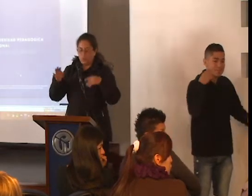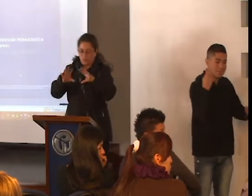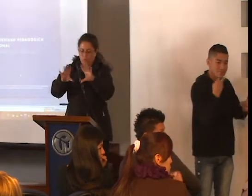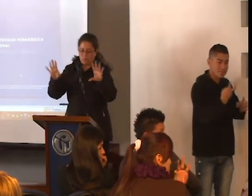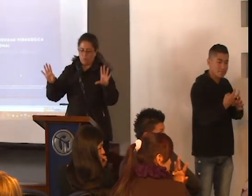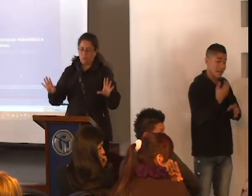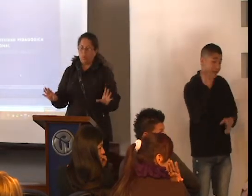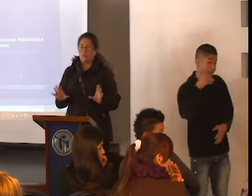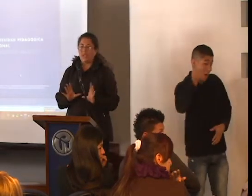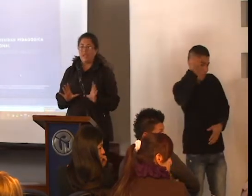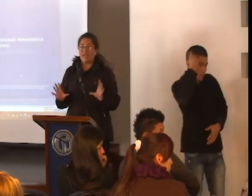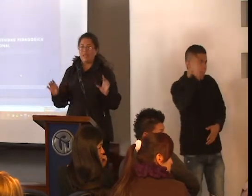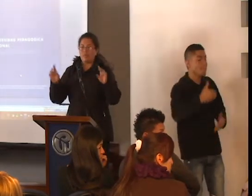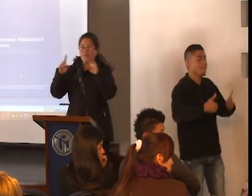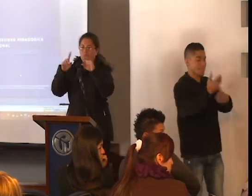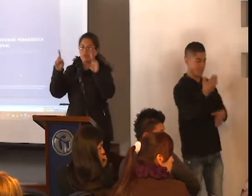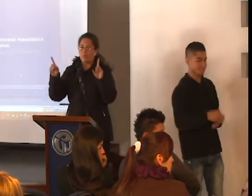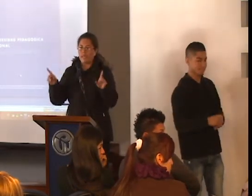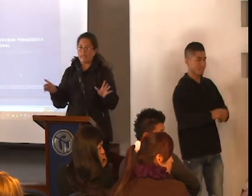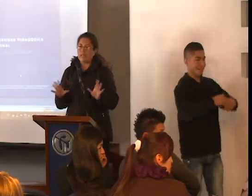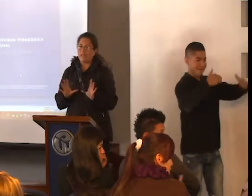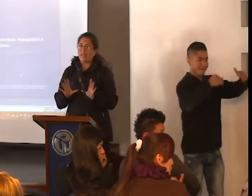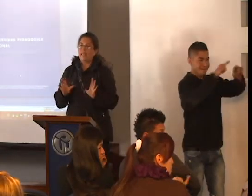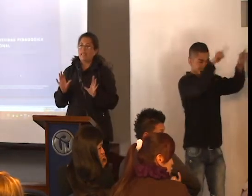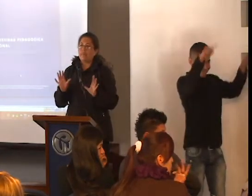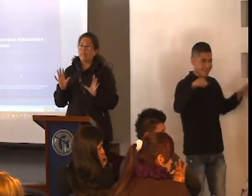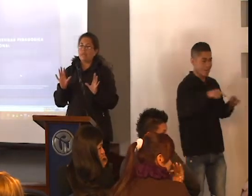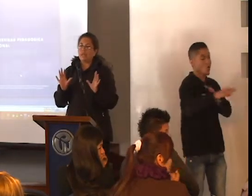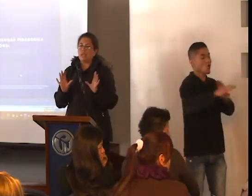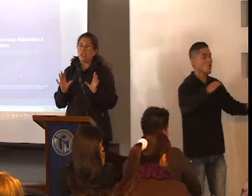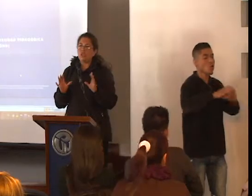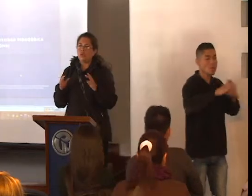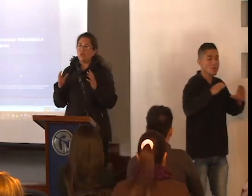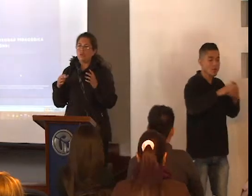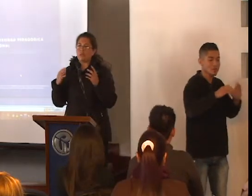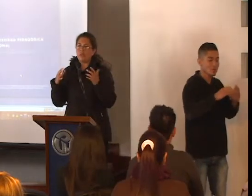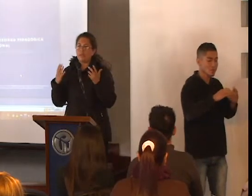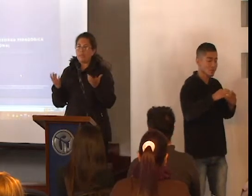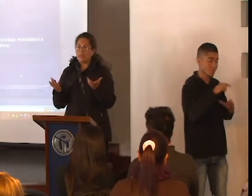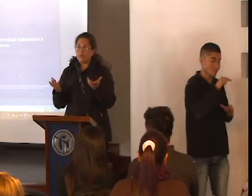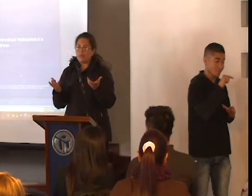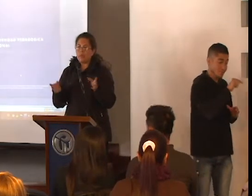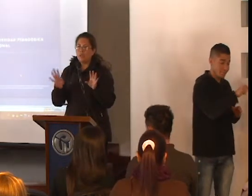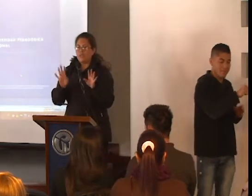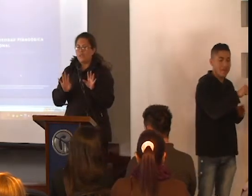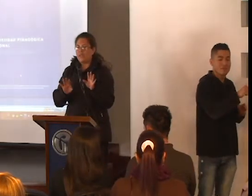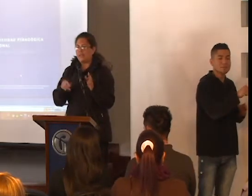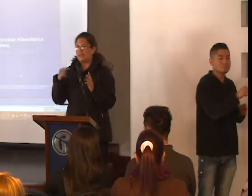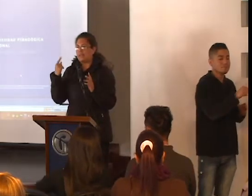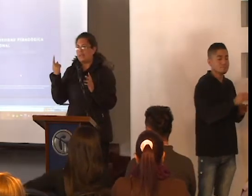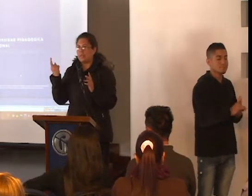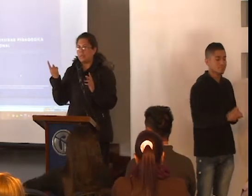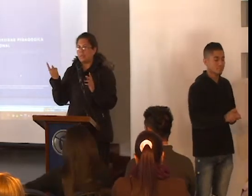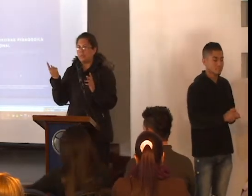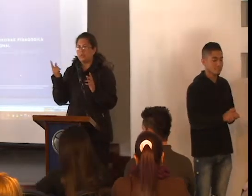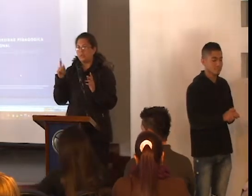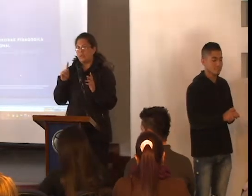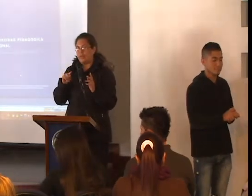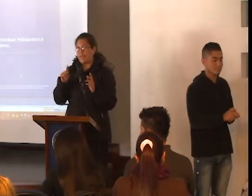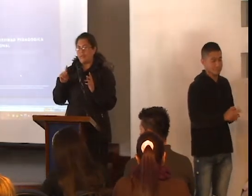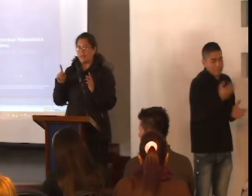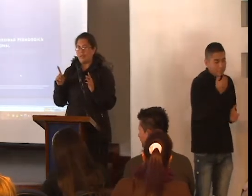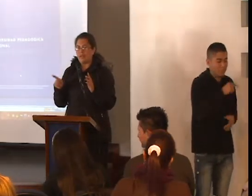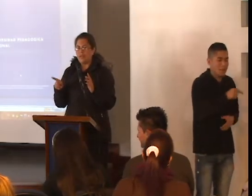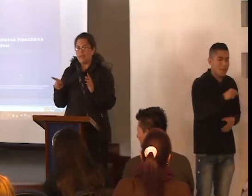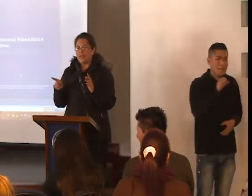implementar un tablero de comunicación que le permitió al niño, por lo menos en principio, manifestar si tenía